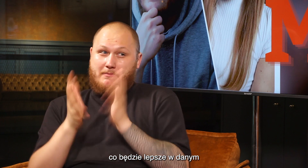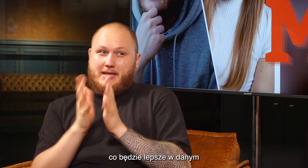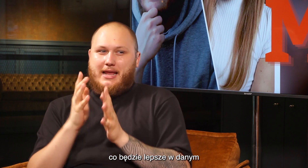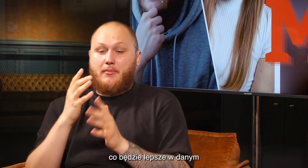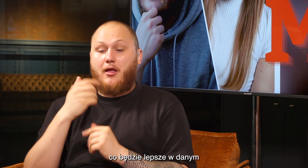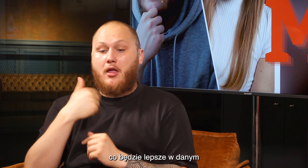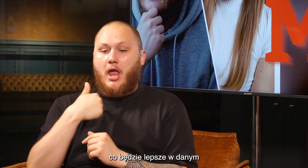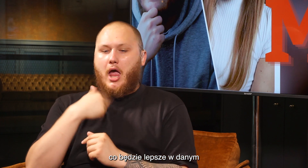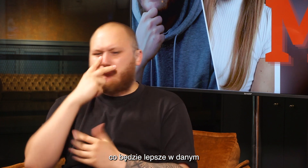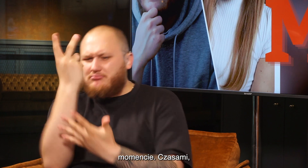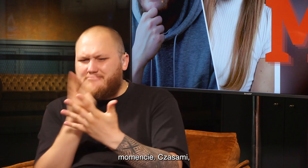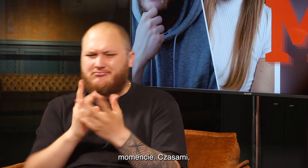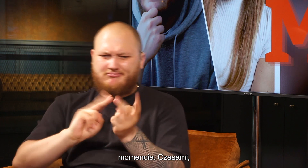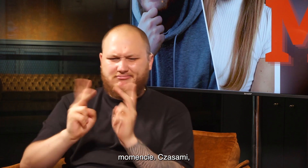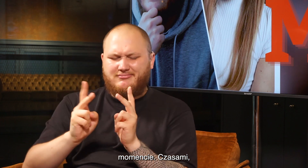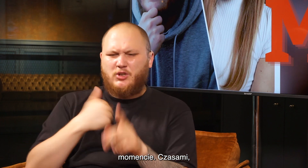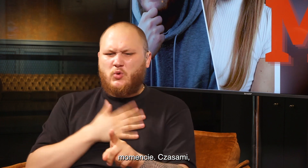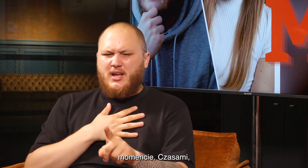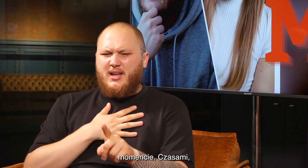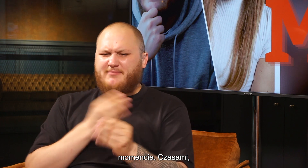decyzję, co będzie lepsze w danym momencie.